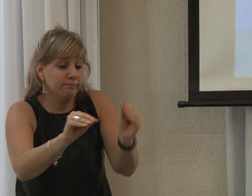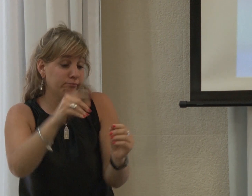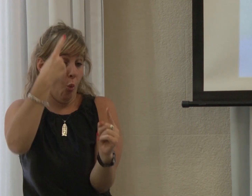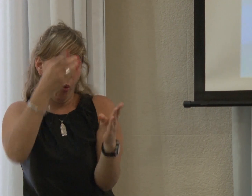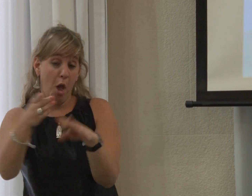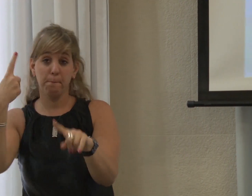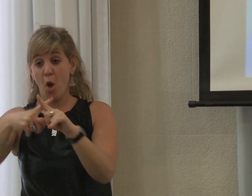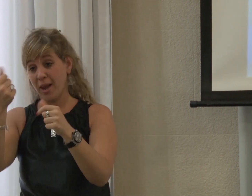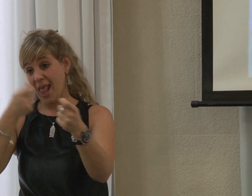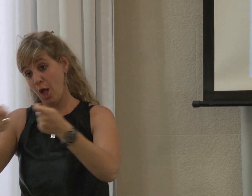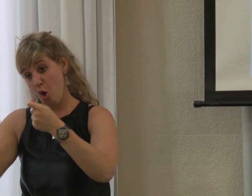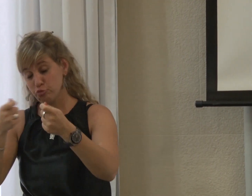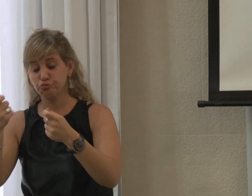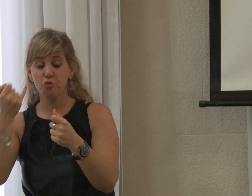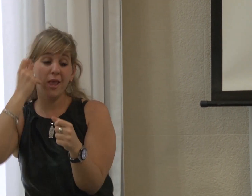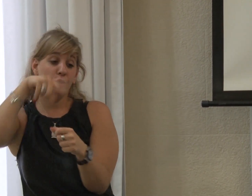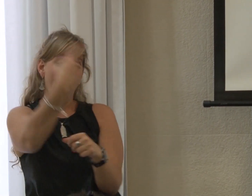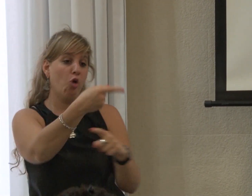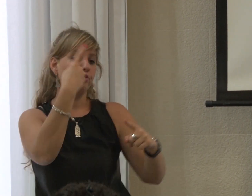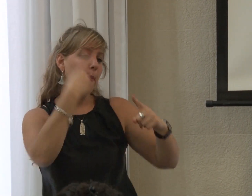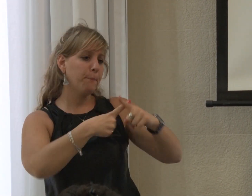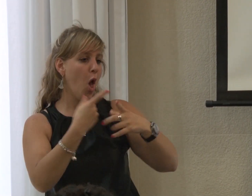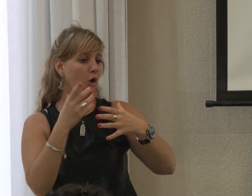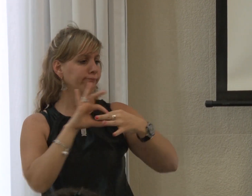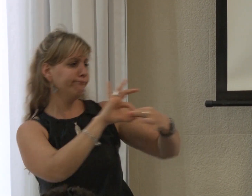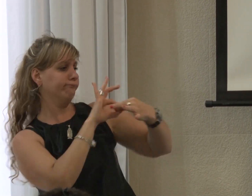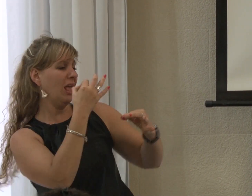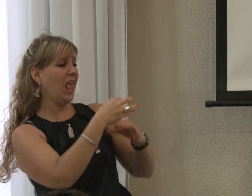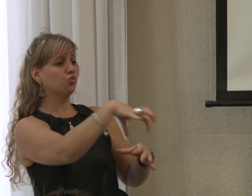lengua, decían que no teníamos que usarla, entonces de esta manera nos oprimían.